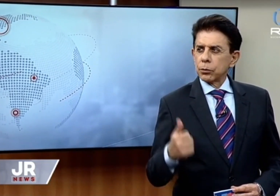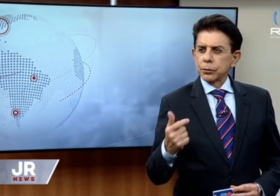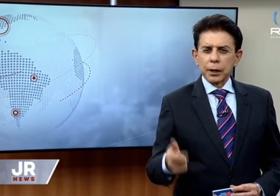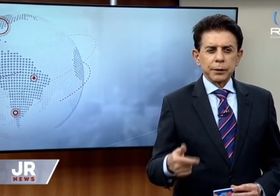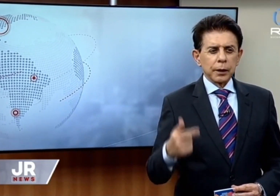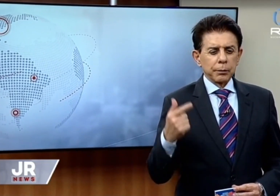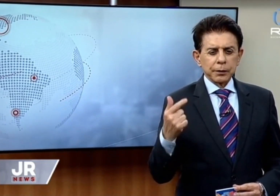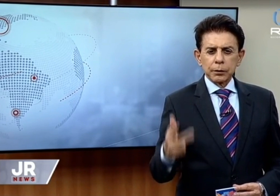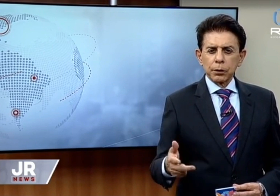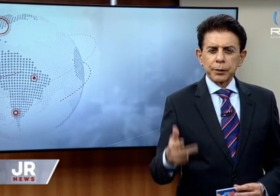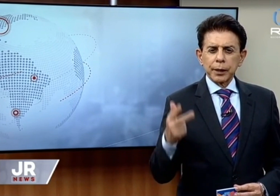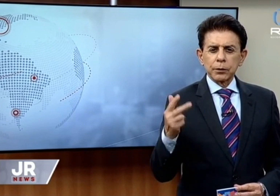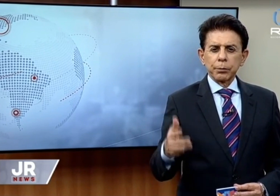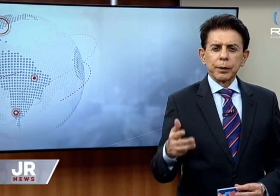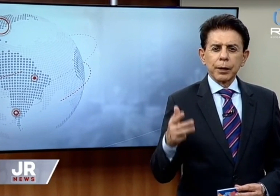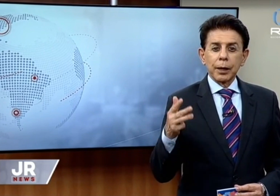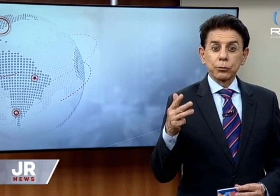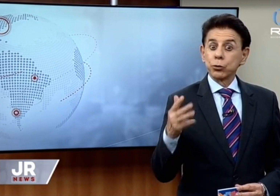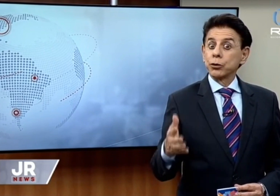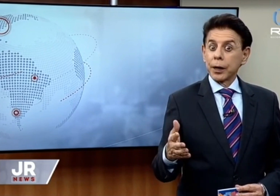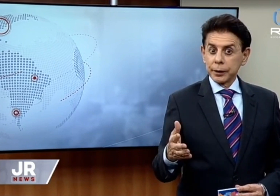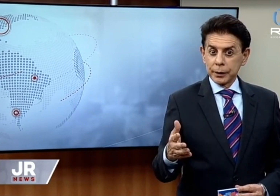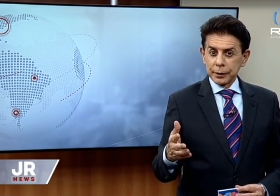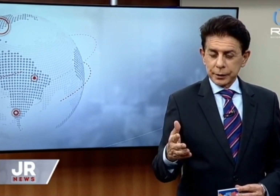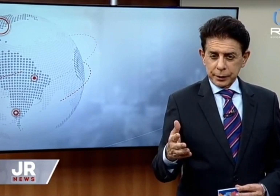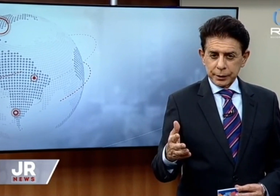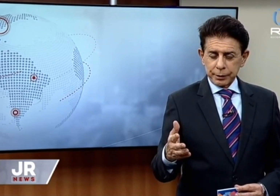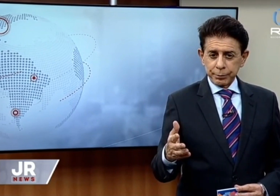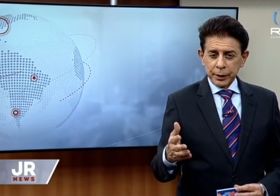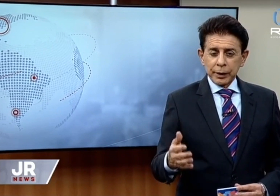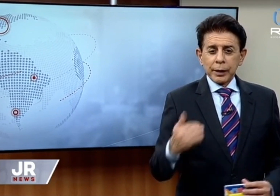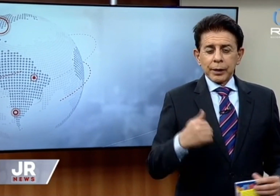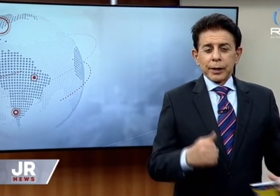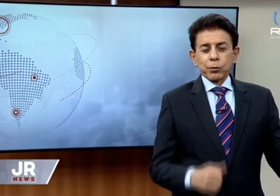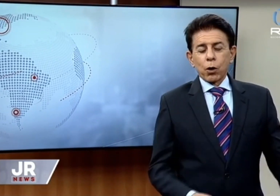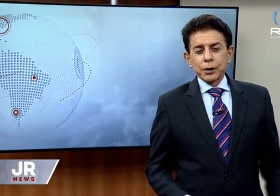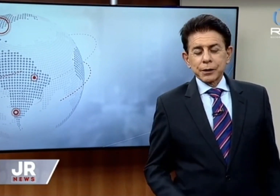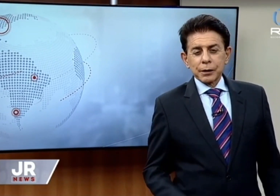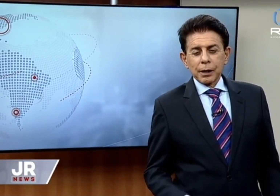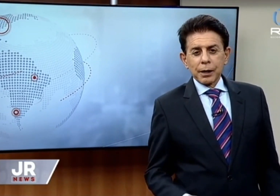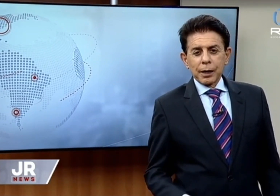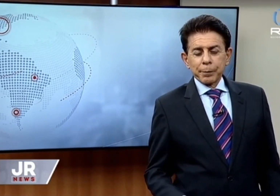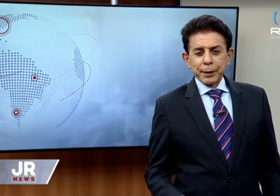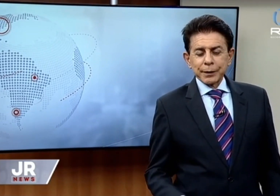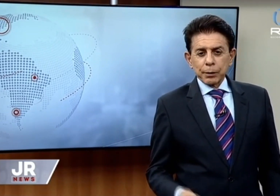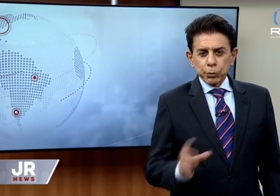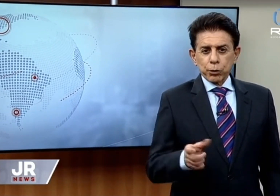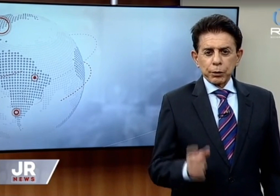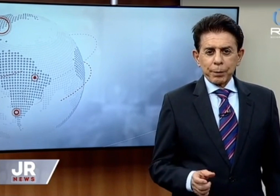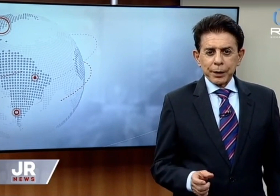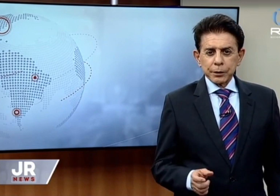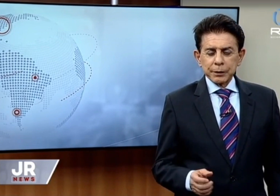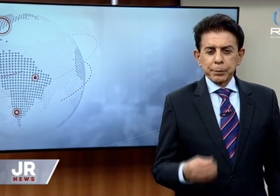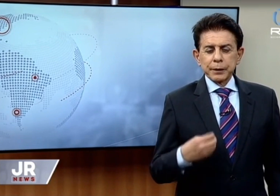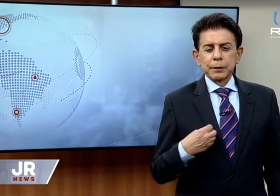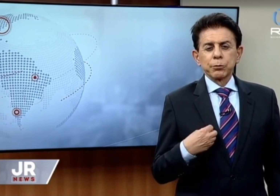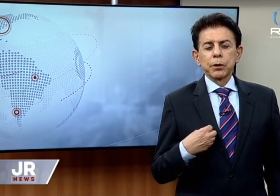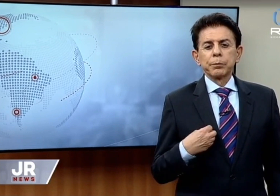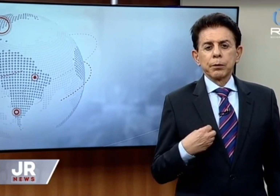Guarulhos, Diadema, Santo André, São Bernardo, Jundiaí, etc. E nós apresentamos não só o debate, mas apresentamos também